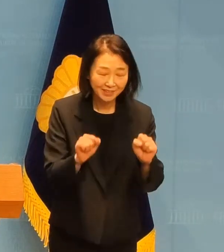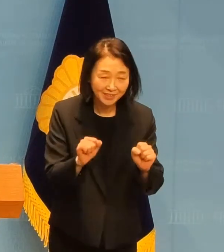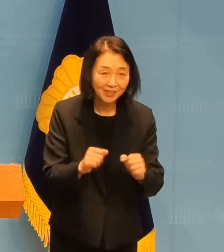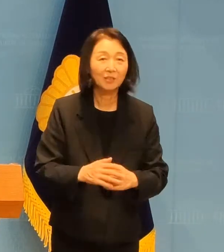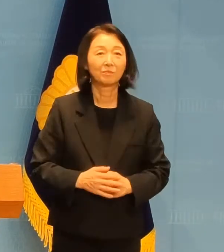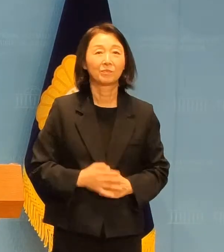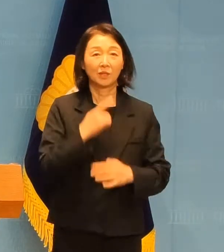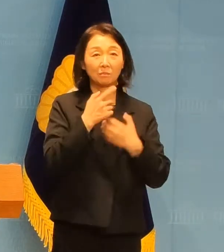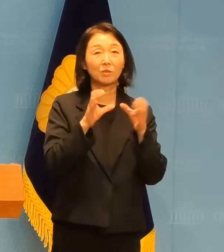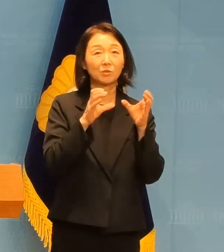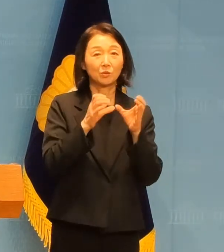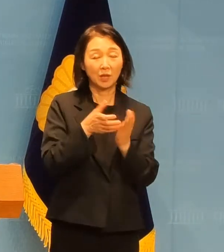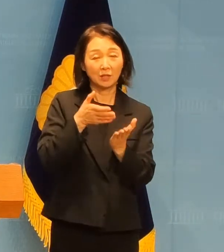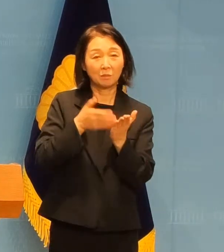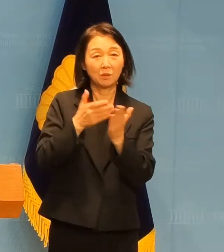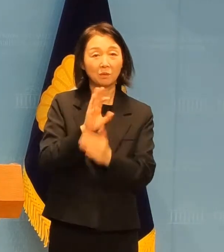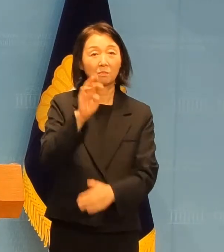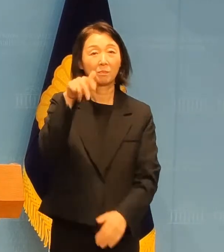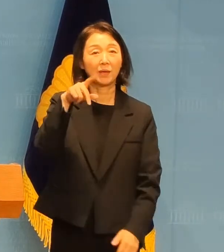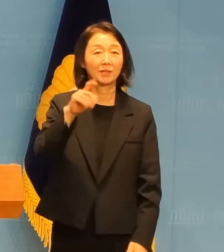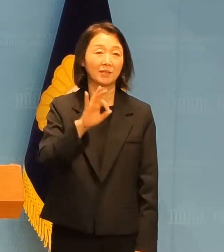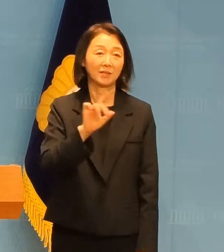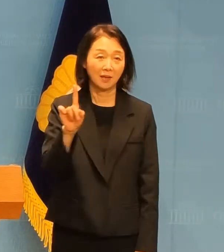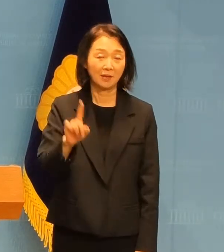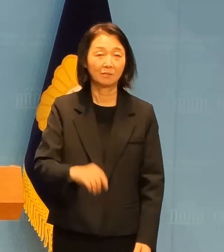안녕하세요. 더불어민주당 원내대변인 백승아입니다.